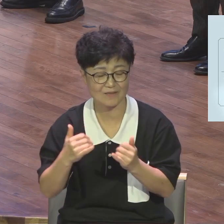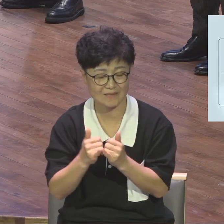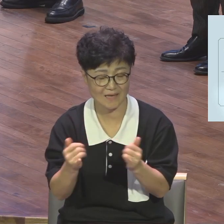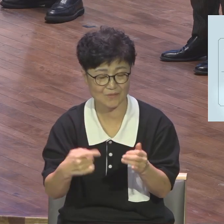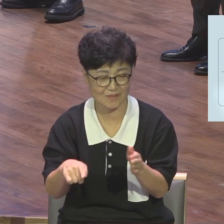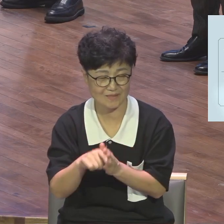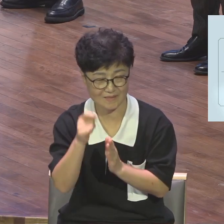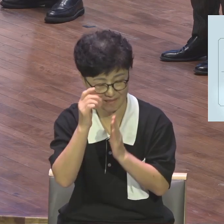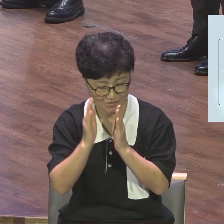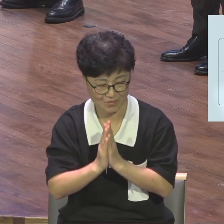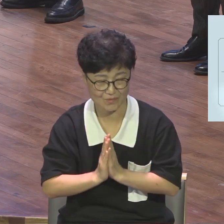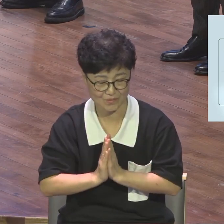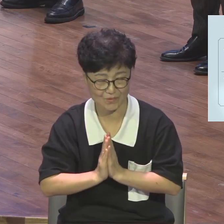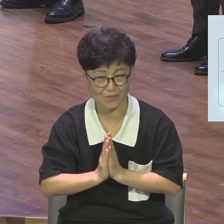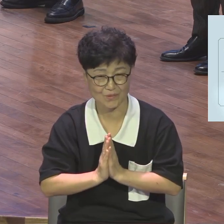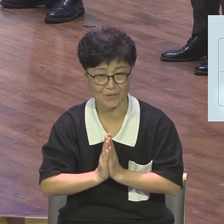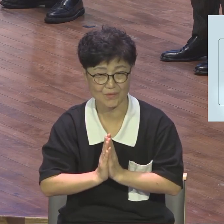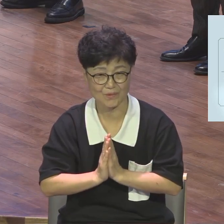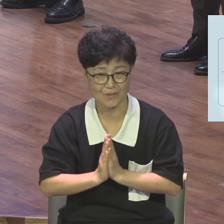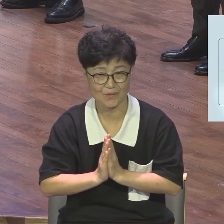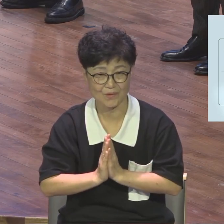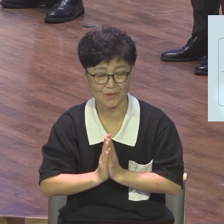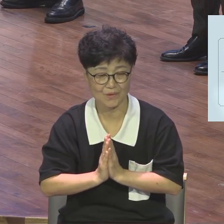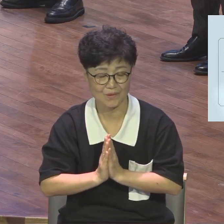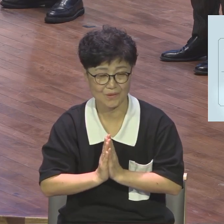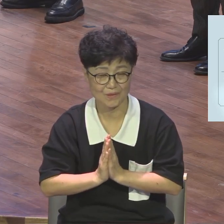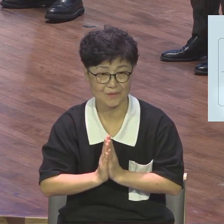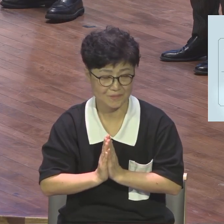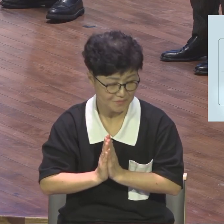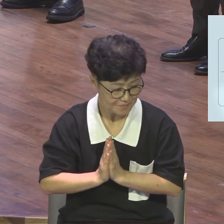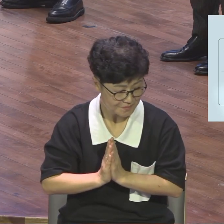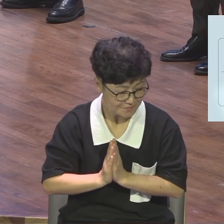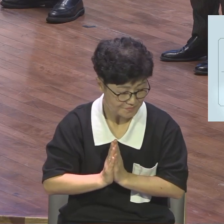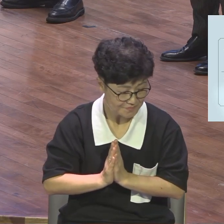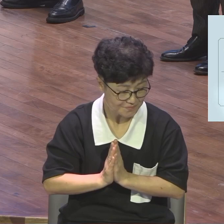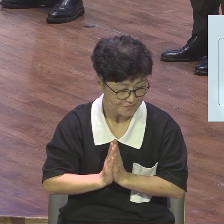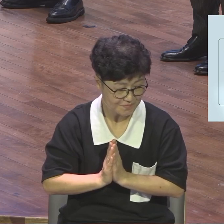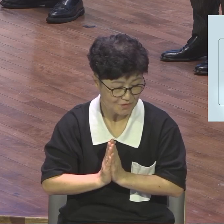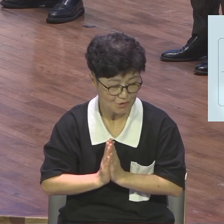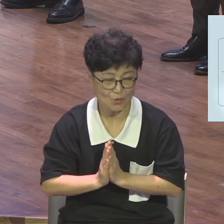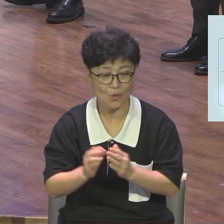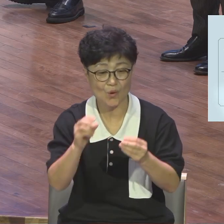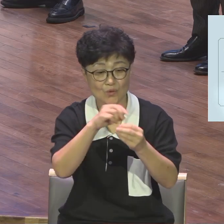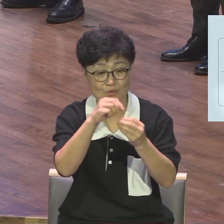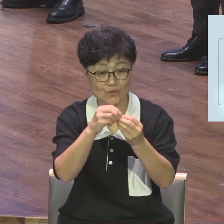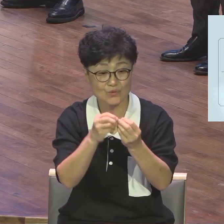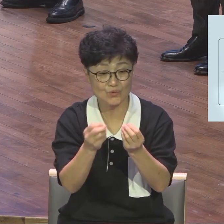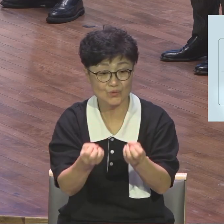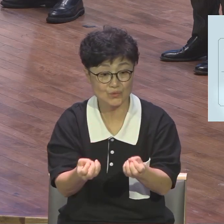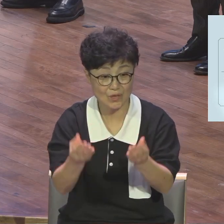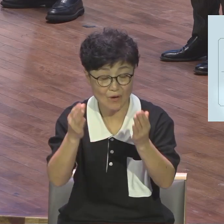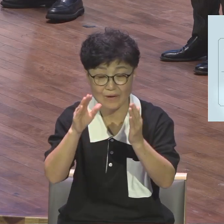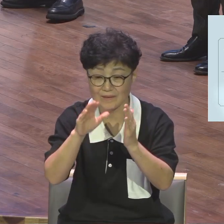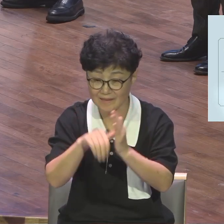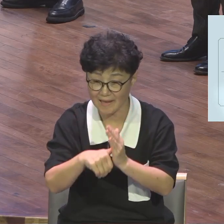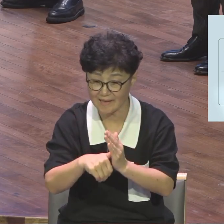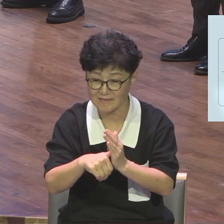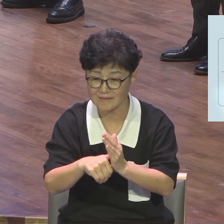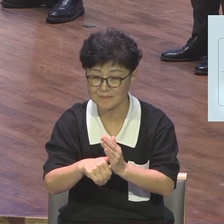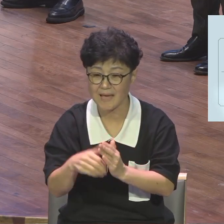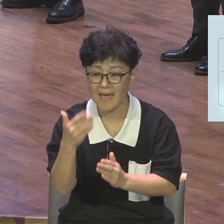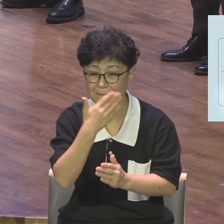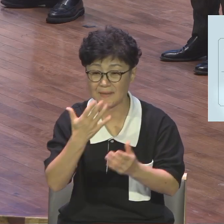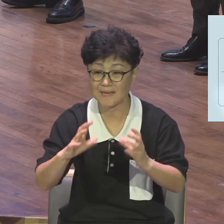기도해 주시기를 바랍니다. 드리고요, 국가연합성교회 원일스를 위해서 기도해 주시고, 특별히 추석 기간 동안 필리핀 멀티 해외